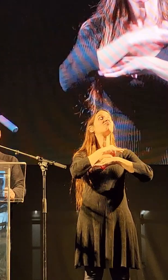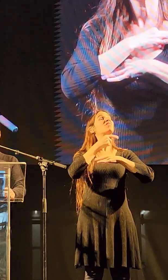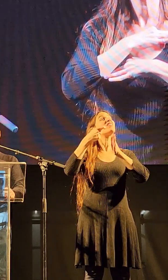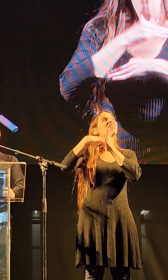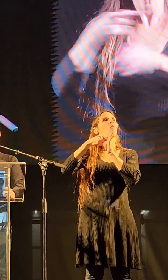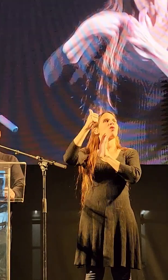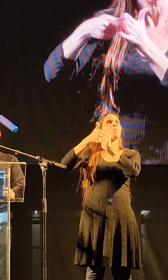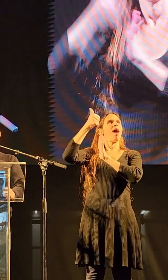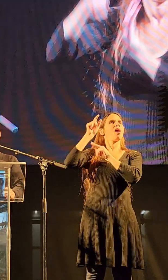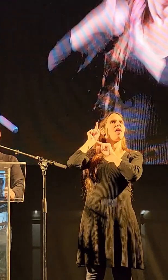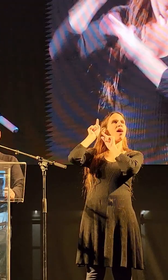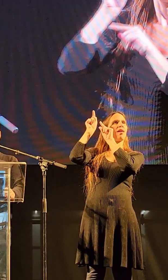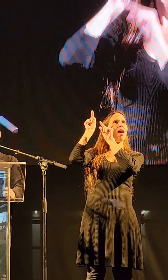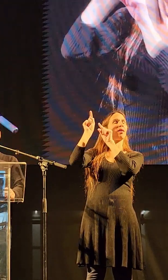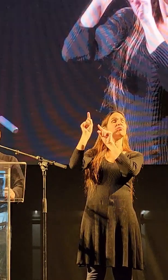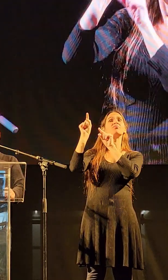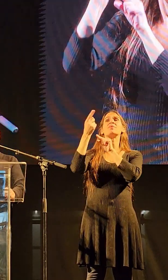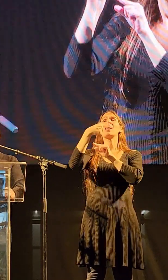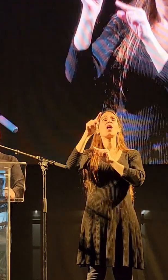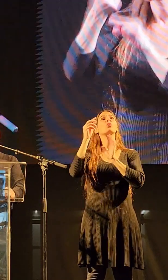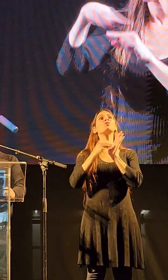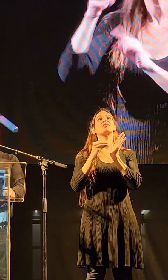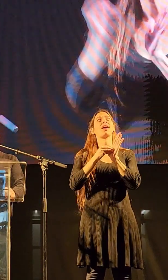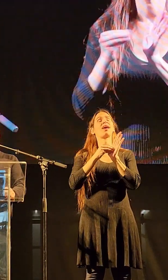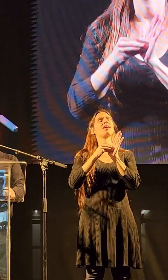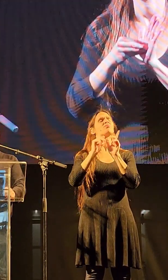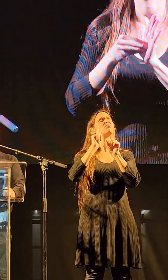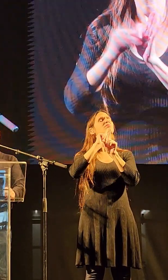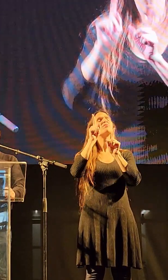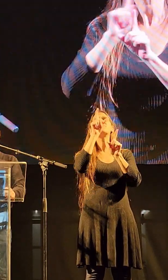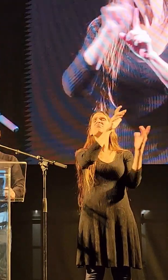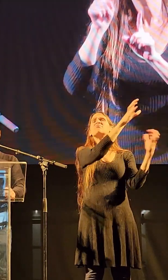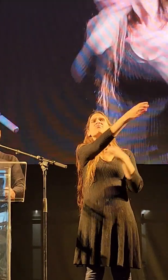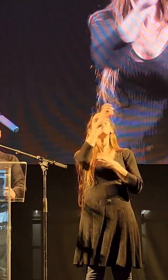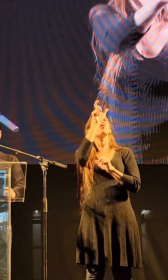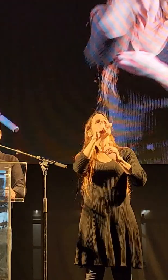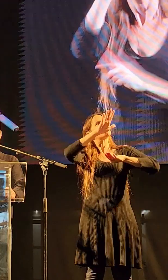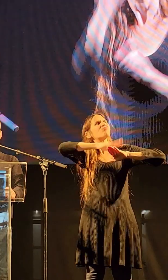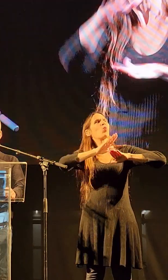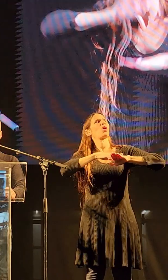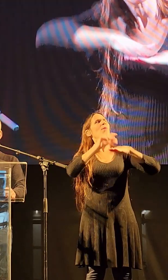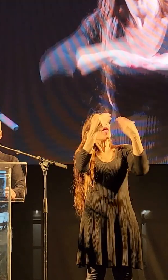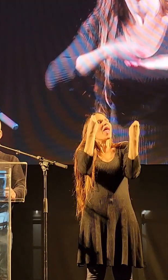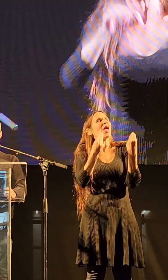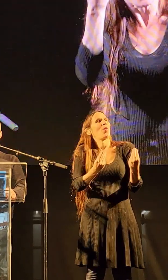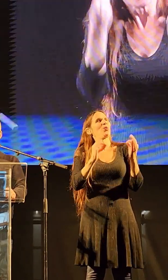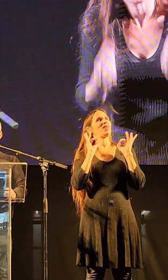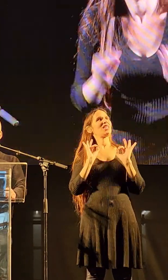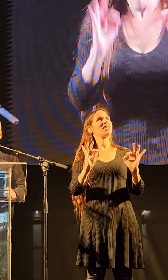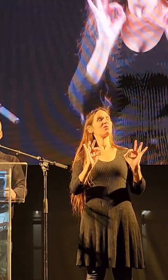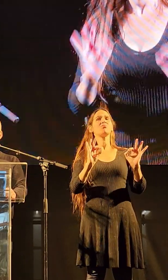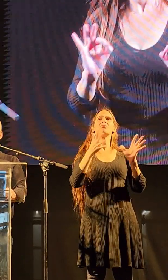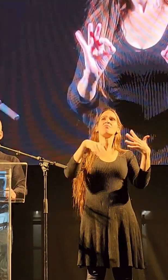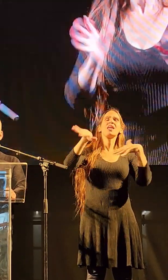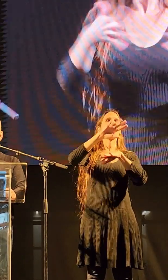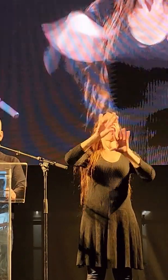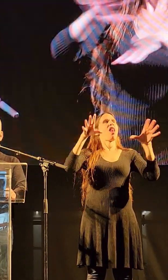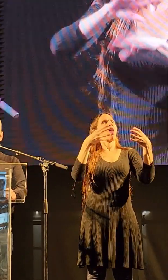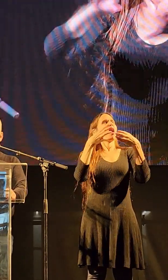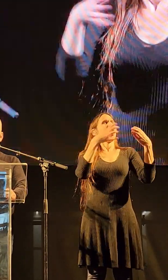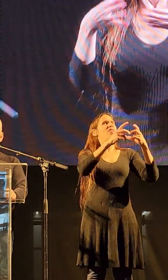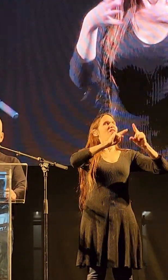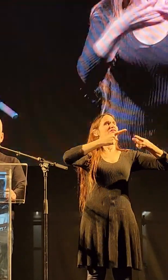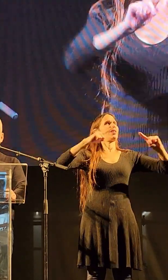בהנהגה, אנחנו צריכים להציב את המוכשרים האיכותיים מכלל